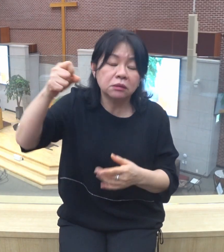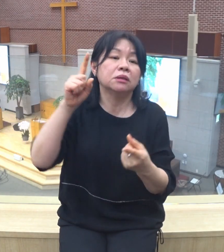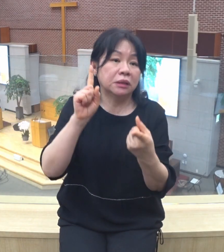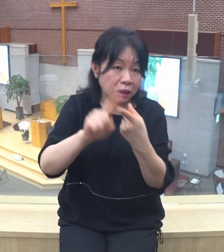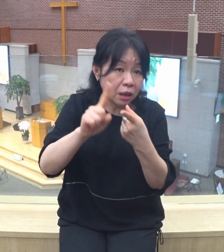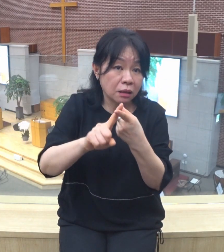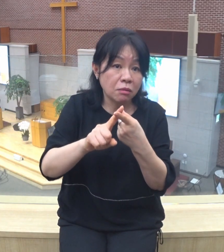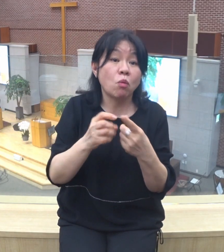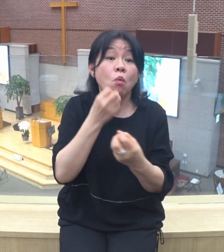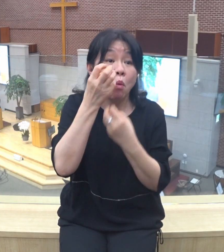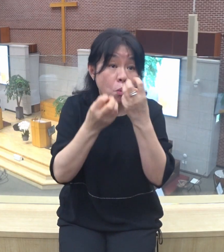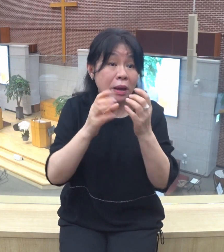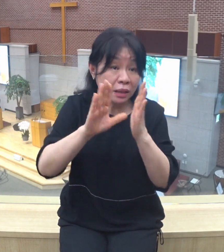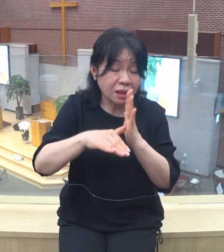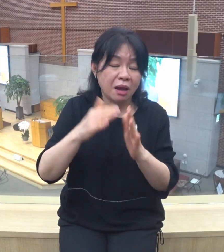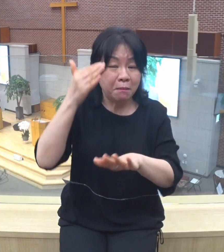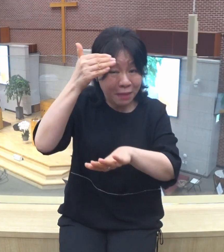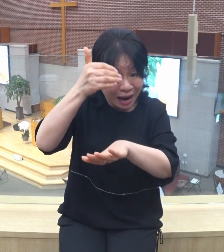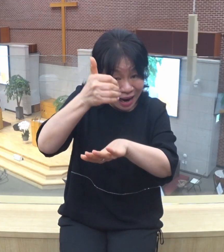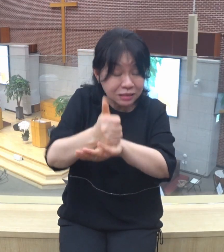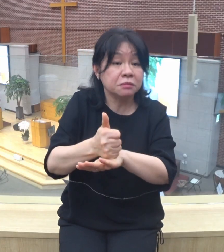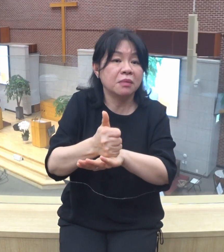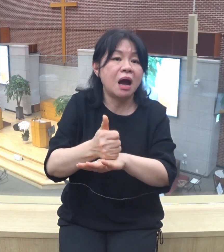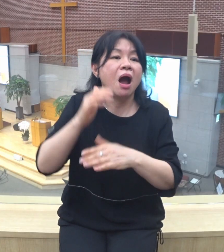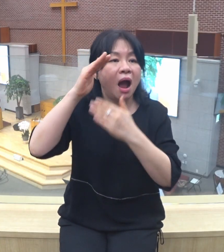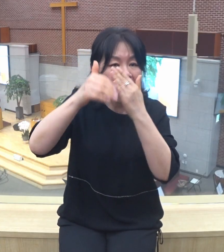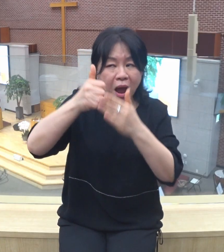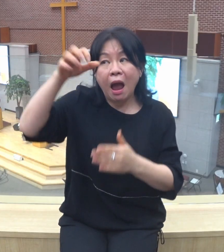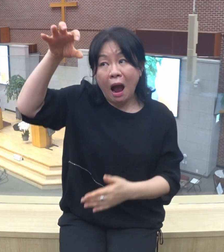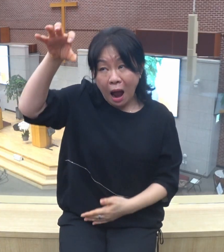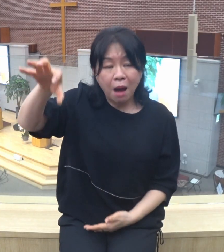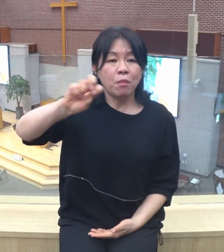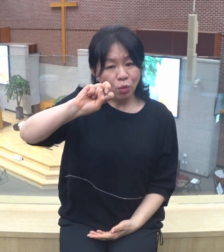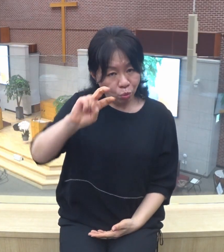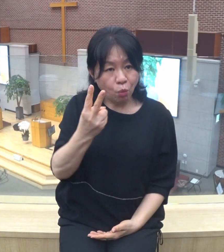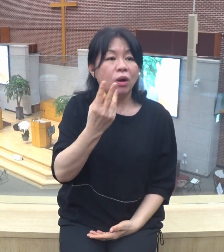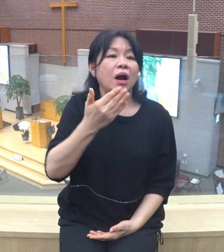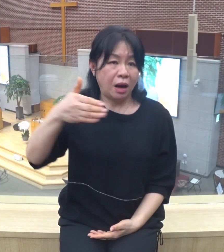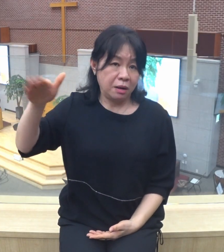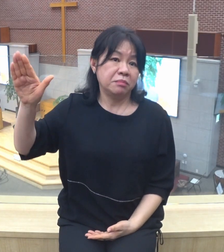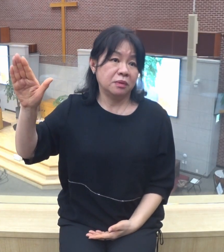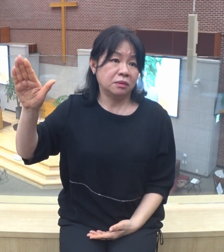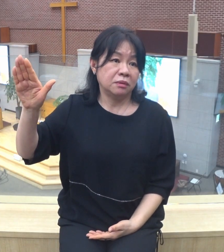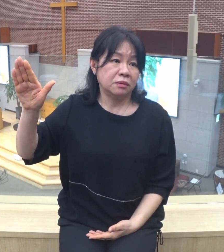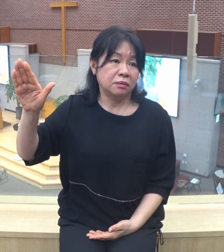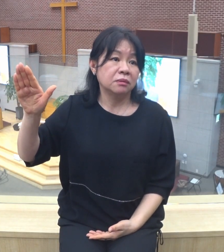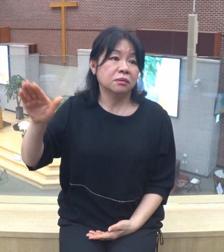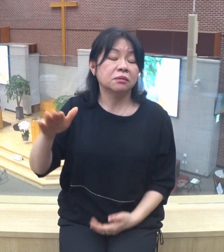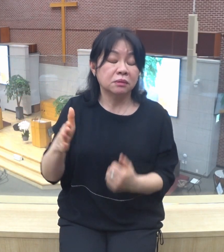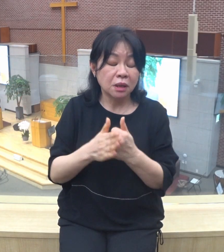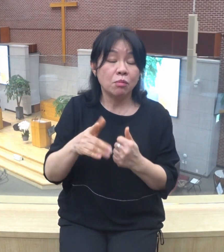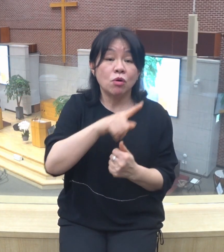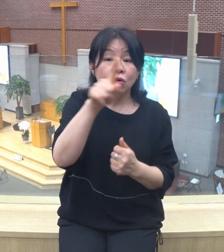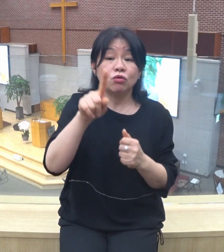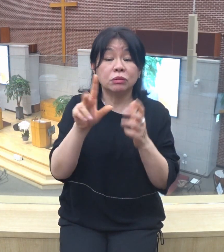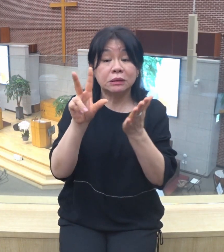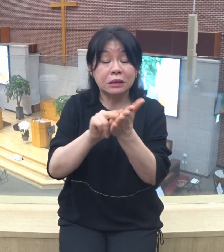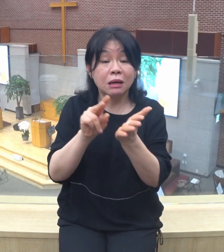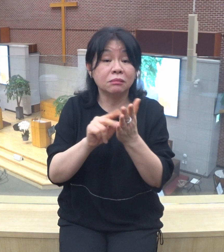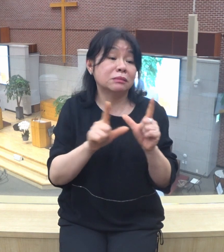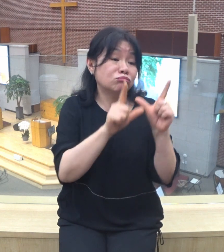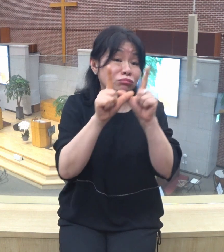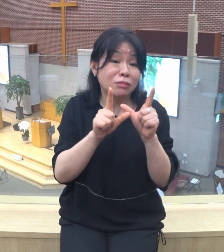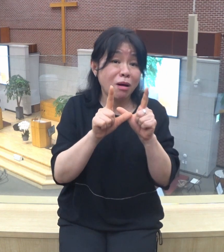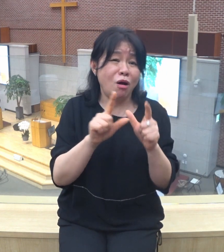우리는 하나님께 돌아갑니다. 자, 그리고 우리의 인생에는 언제든지 문제가 있습니다. 삶의